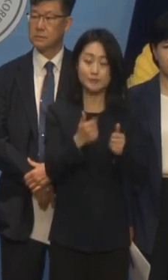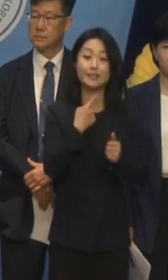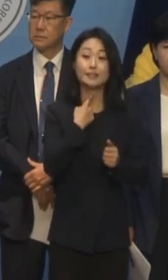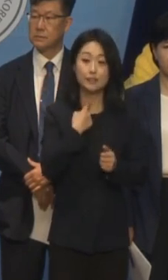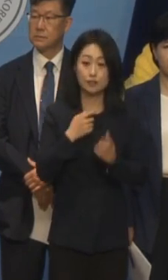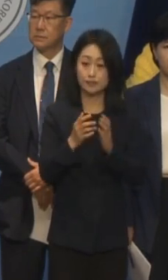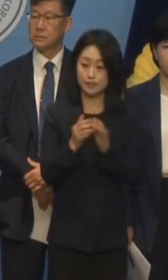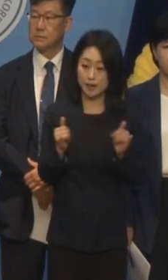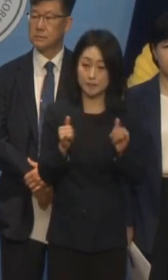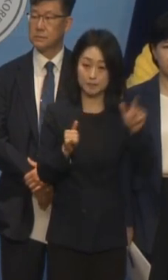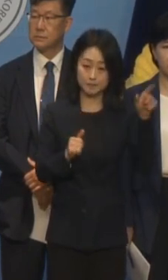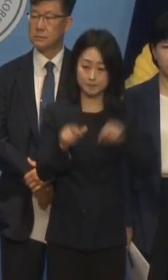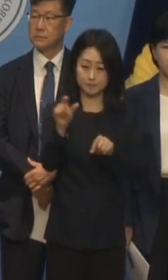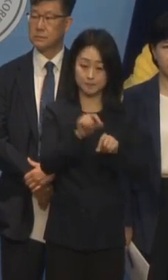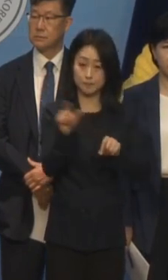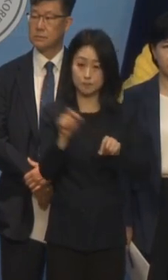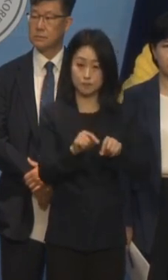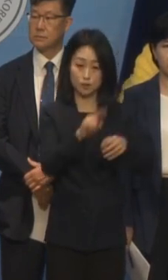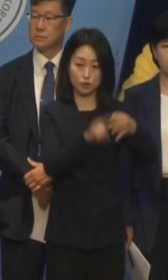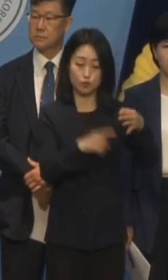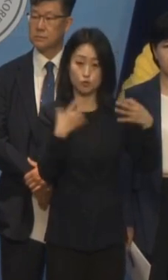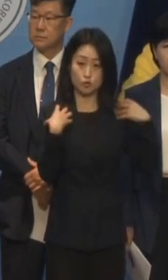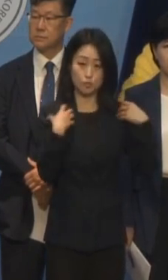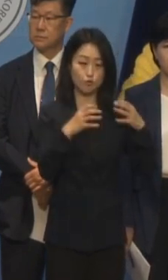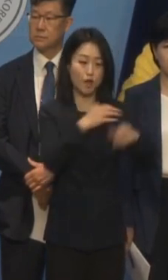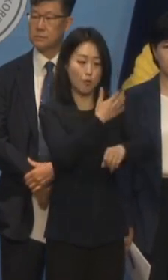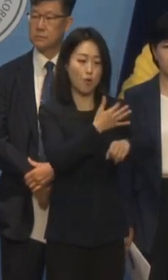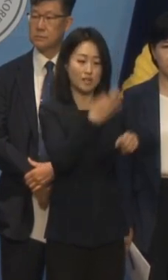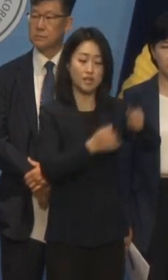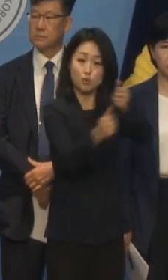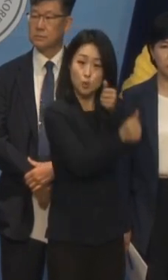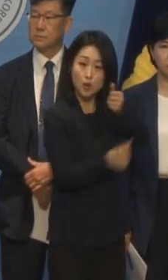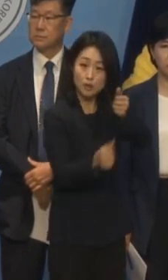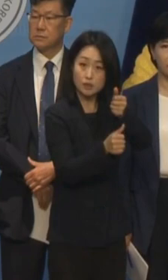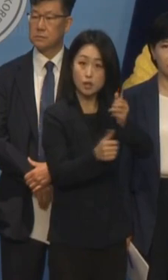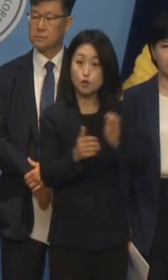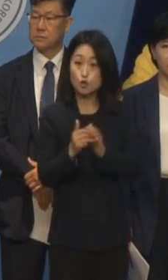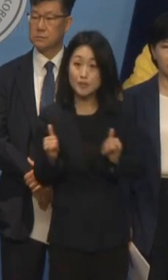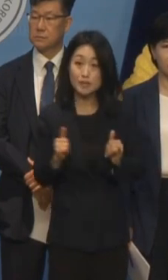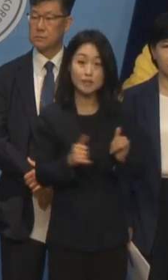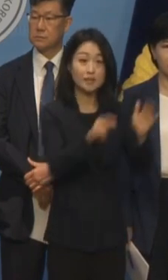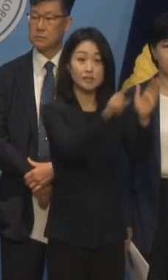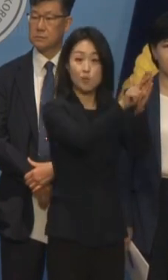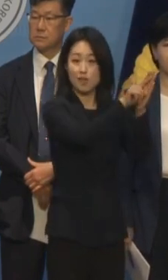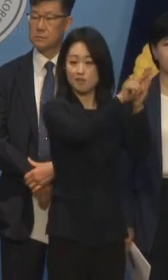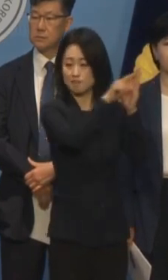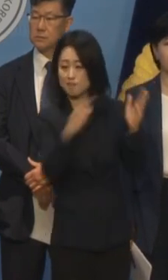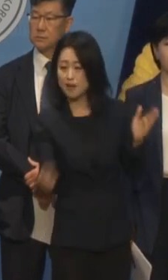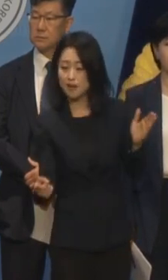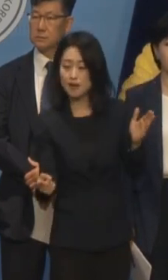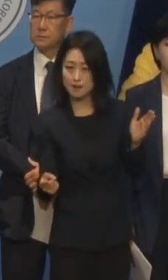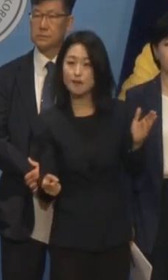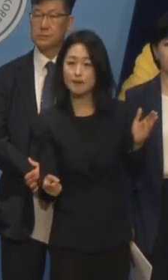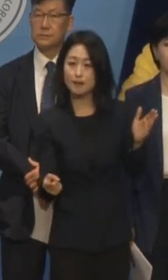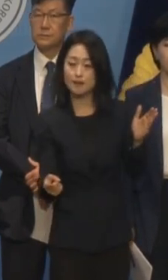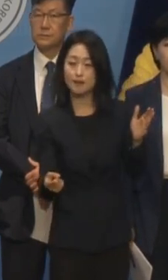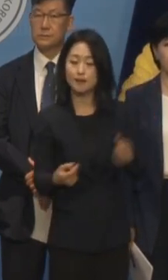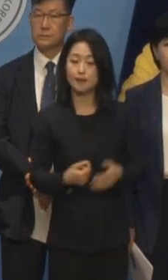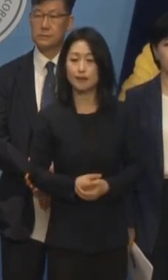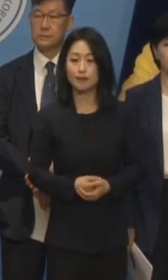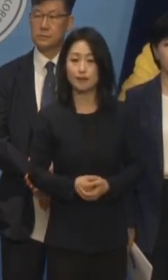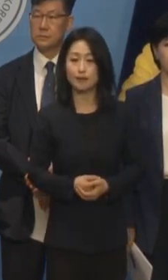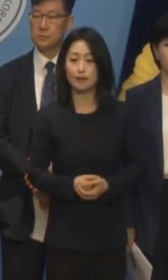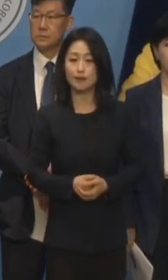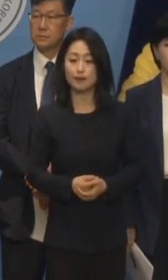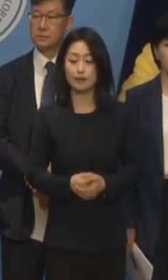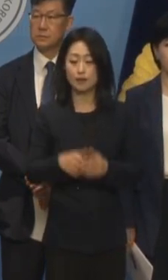인사로 채워진 윤석열 정부 권익위는 이미 국민적 신뢰를 완전히 잃은 상태였습니다.